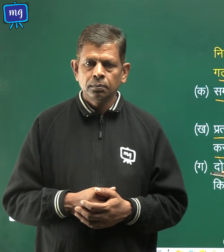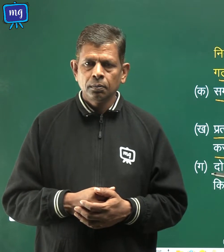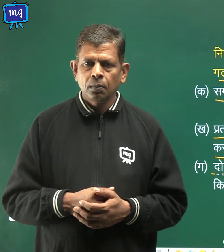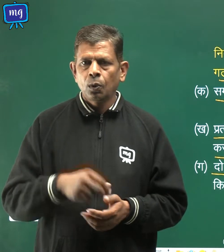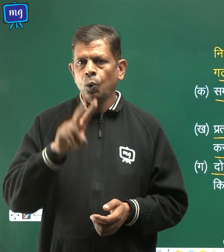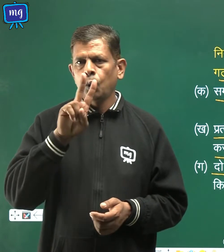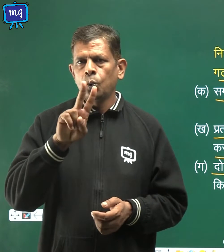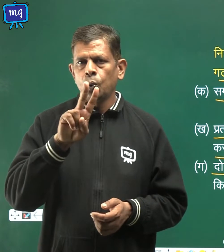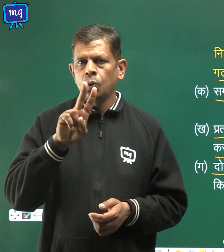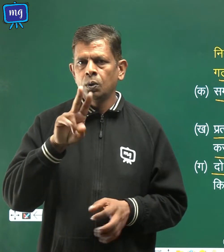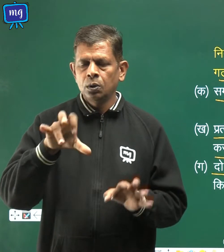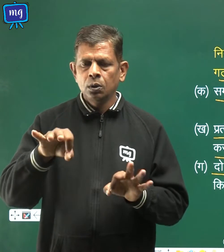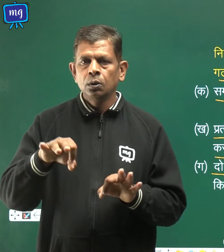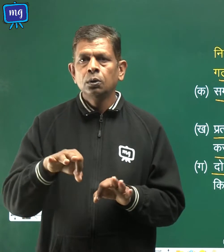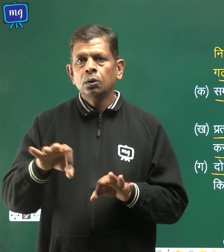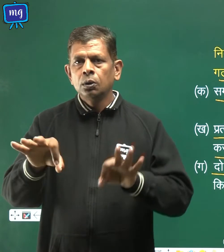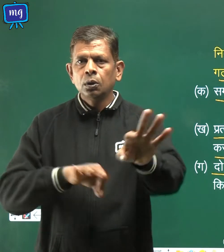2 शहरों के